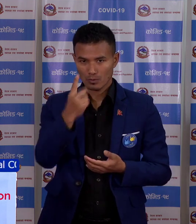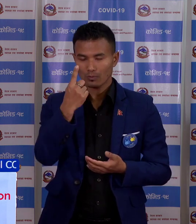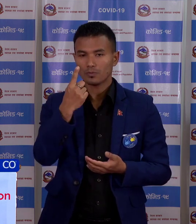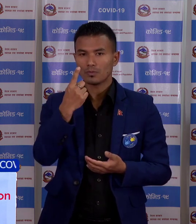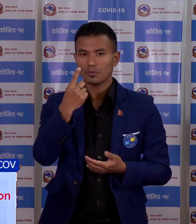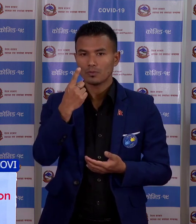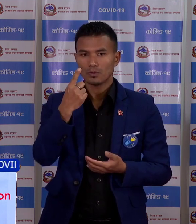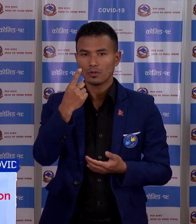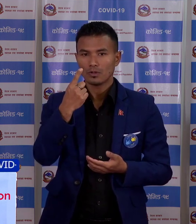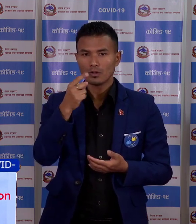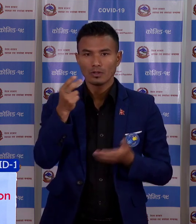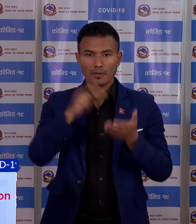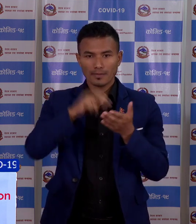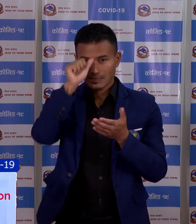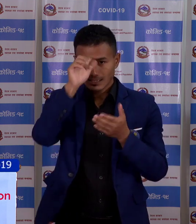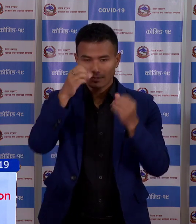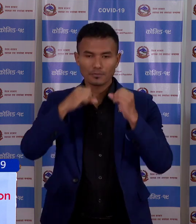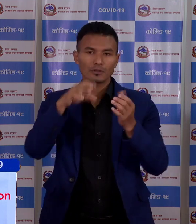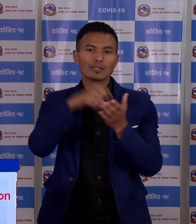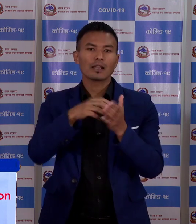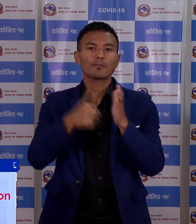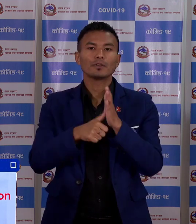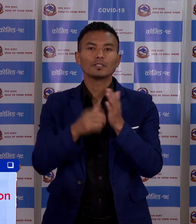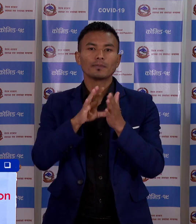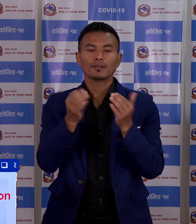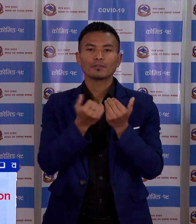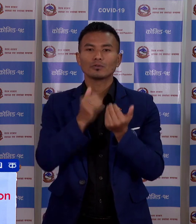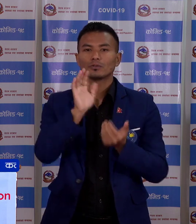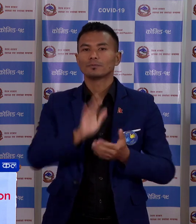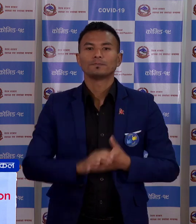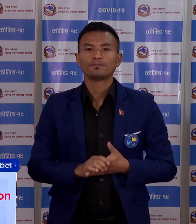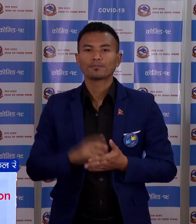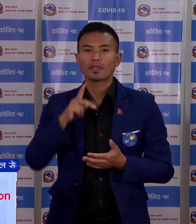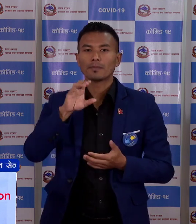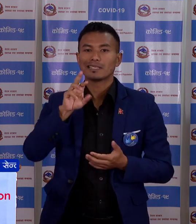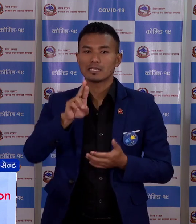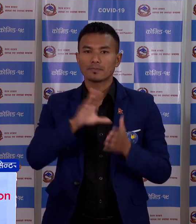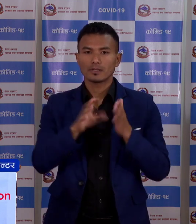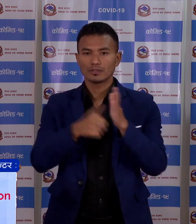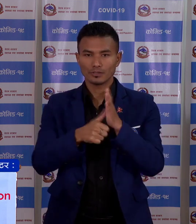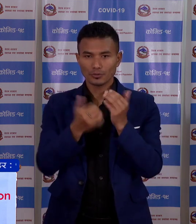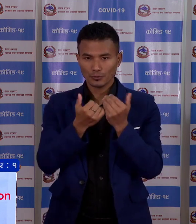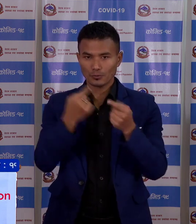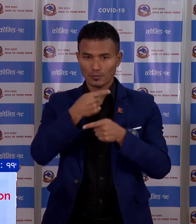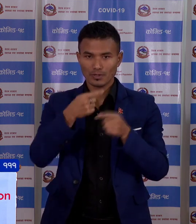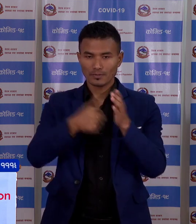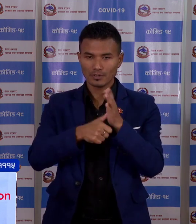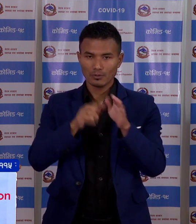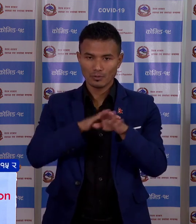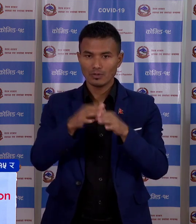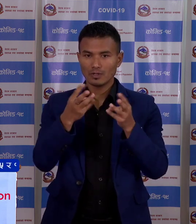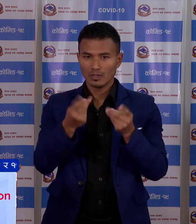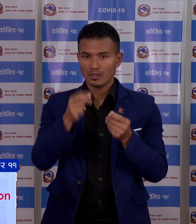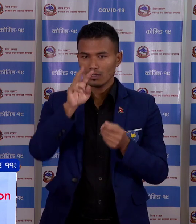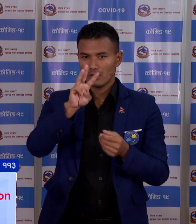अपडेट माईले परियुक सालाको परिक्षेन बाटा गराउना चाहां छू PCR विदिवाट गरियेका नमुना परिक्षेन अरुको